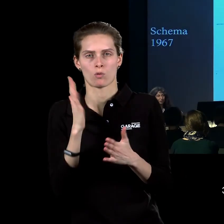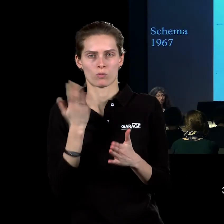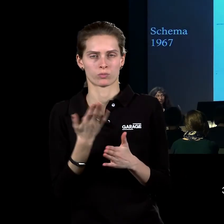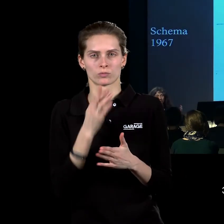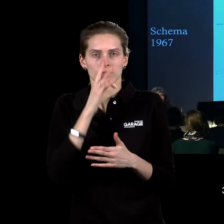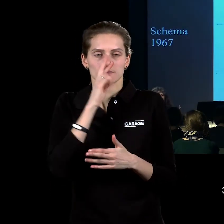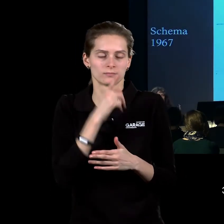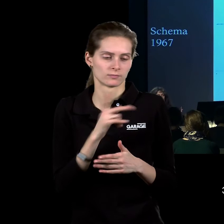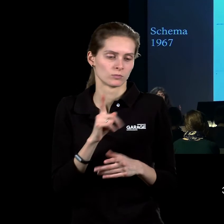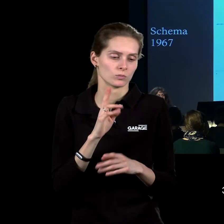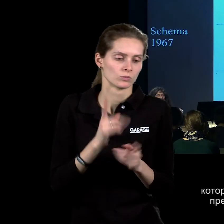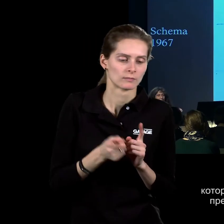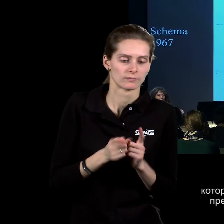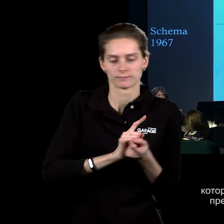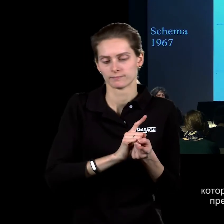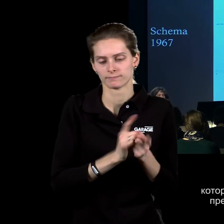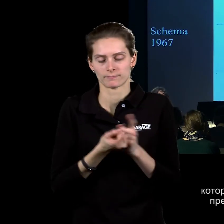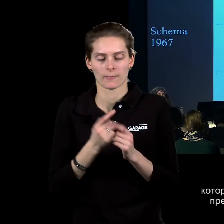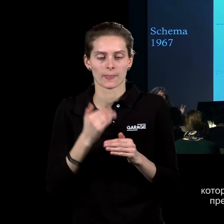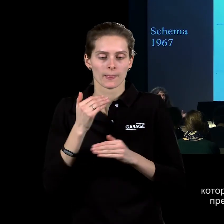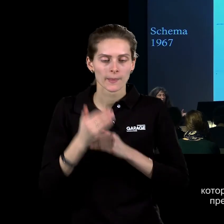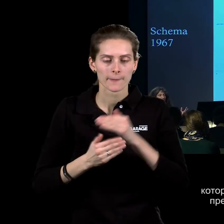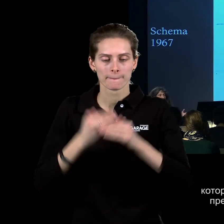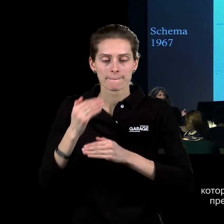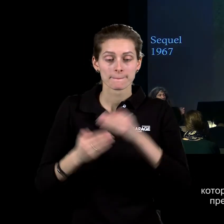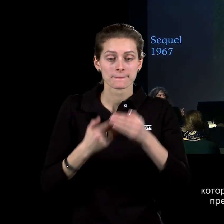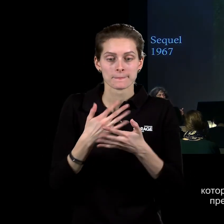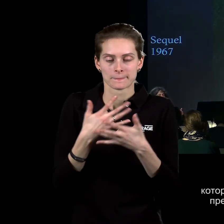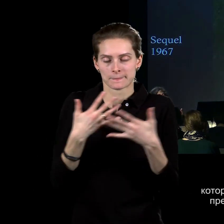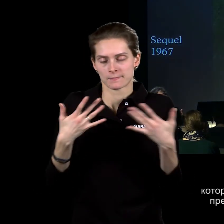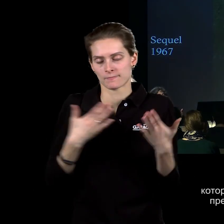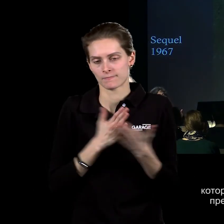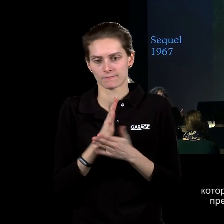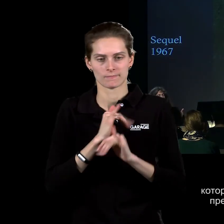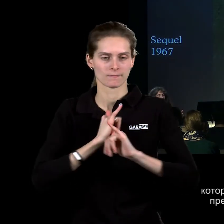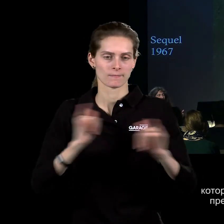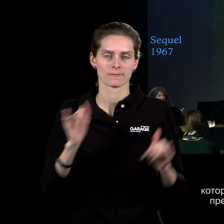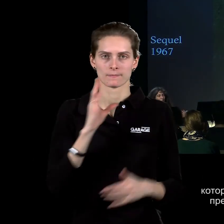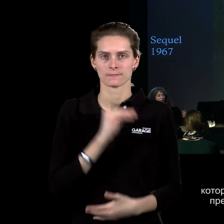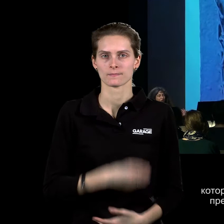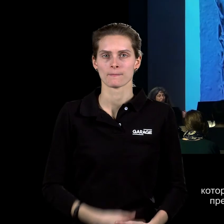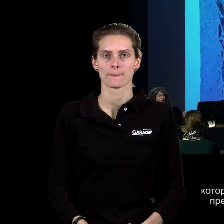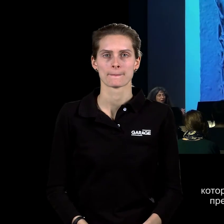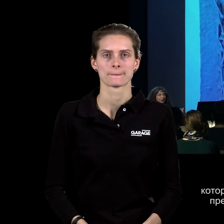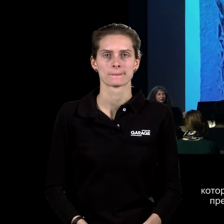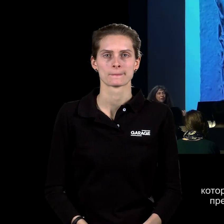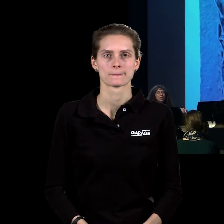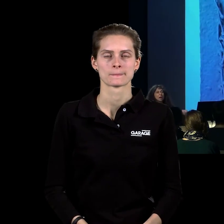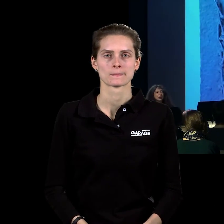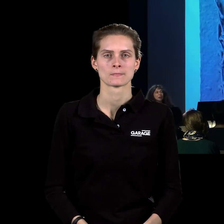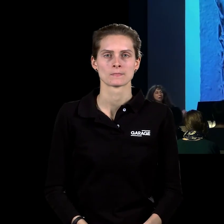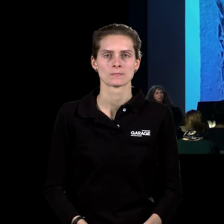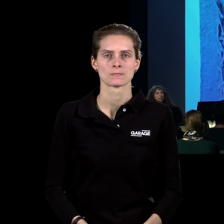Это всегда нарушенная последовательность, всегда последовательность, которая предполагает множество вариантов, и которая предполагает вот этот постоянный сбой изначальной